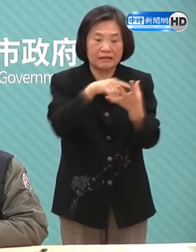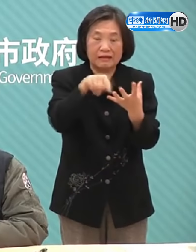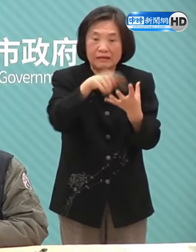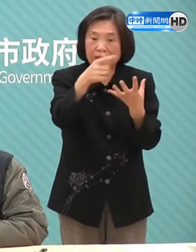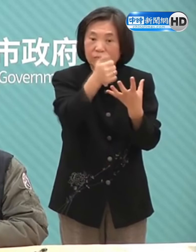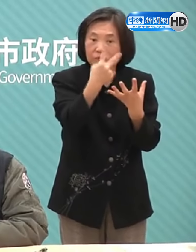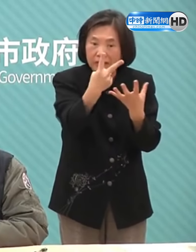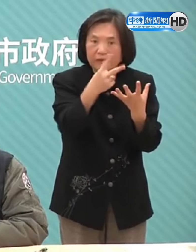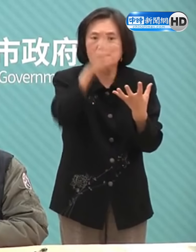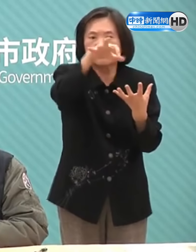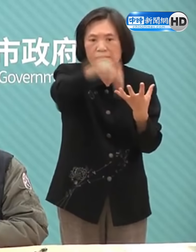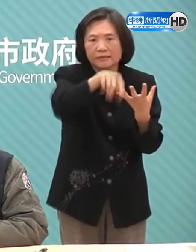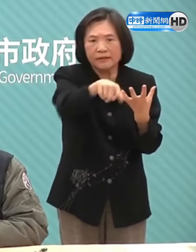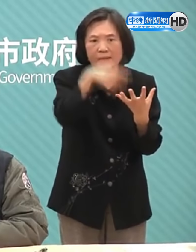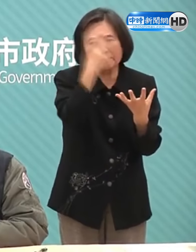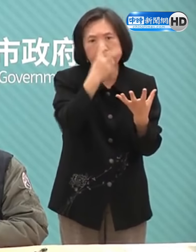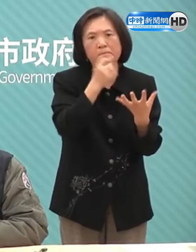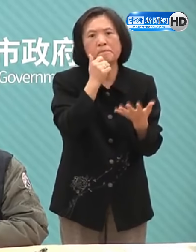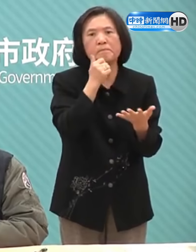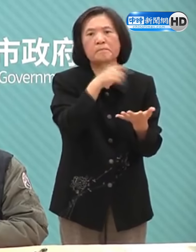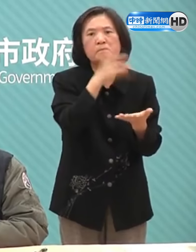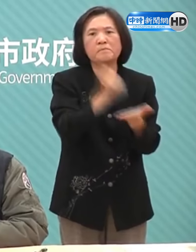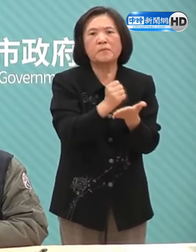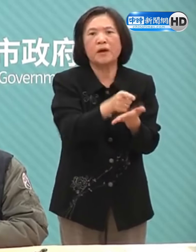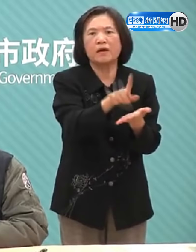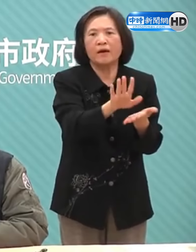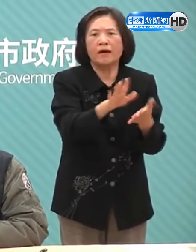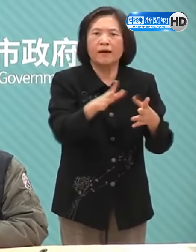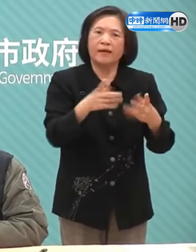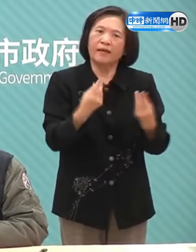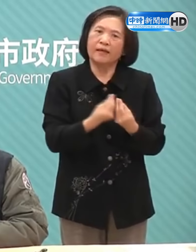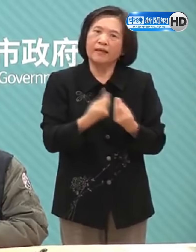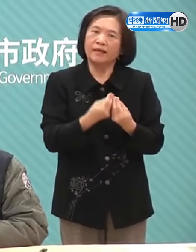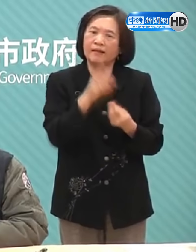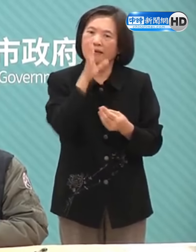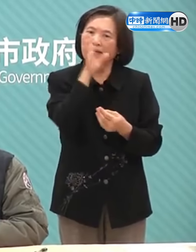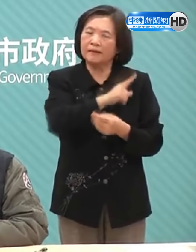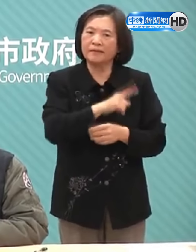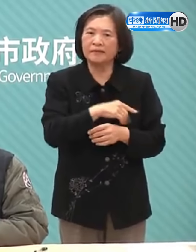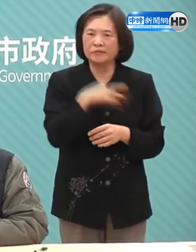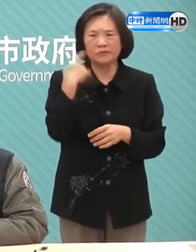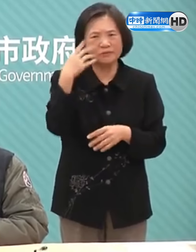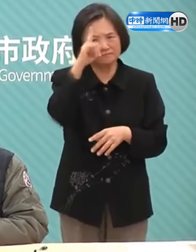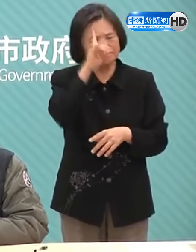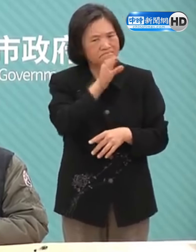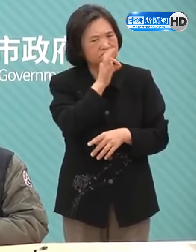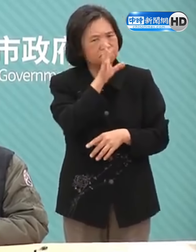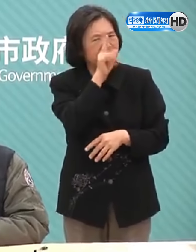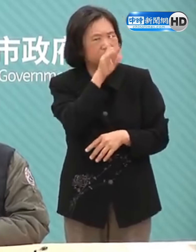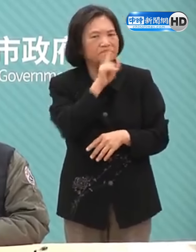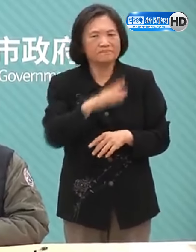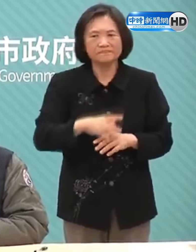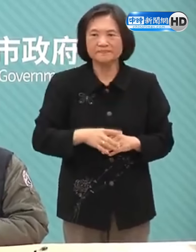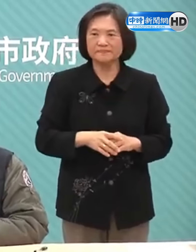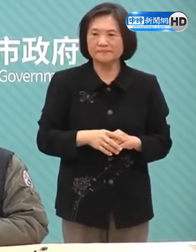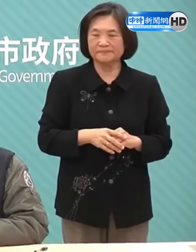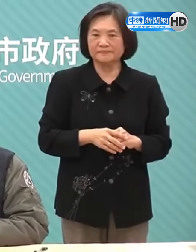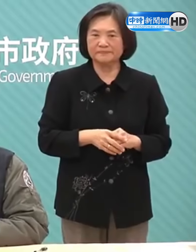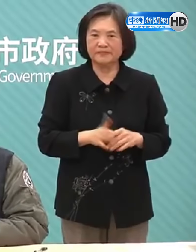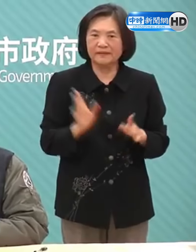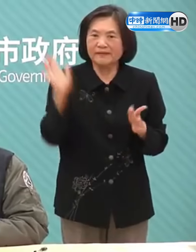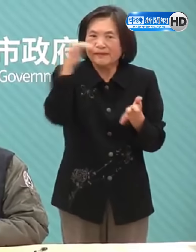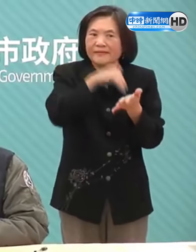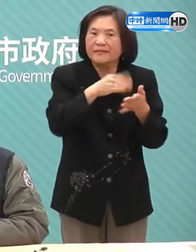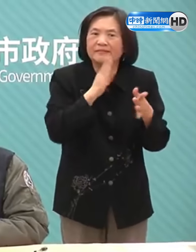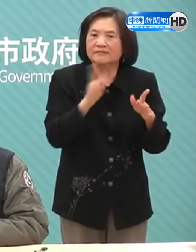在机场就筛选出来，实在是有点匪夷所思的，怪怪的。到底